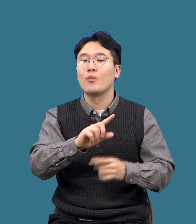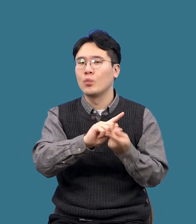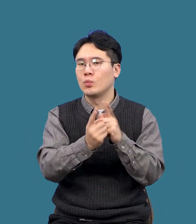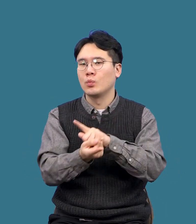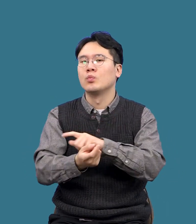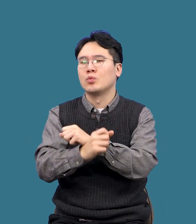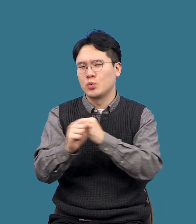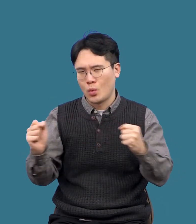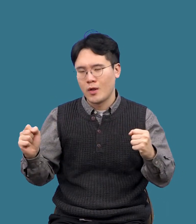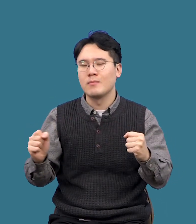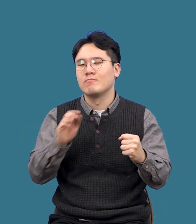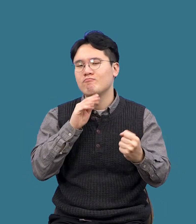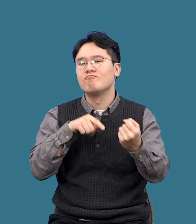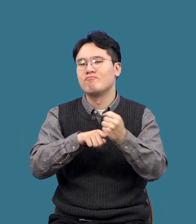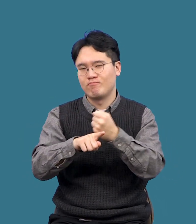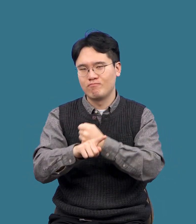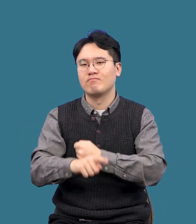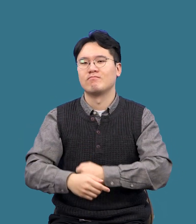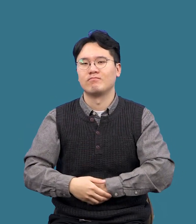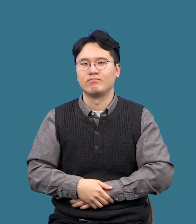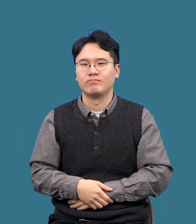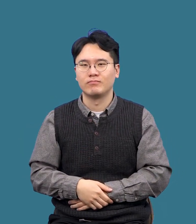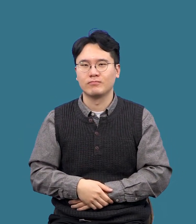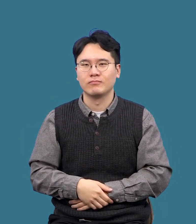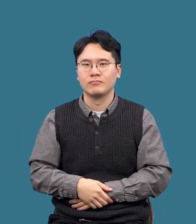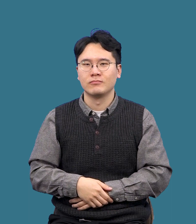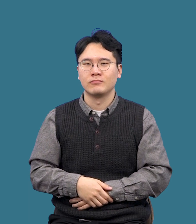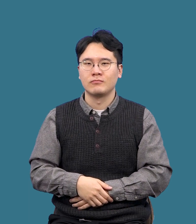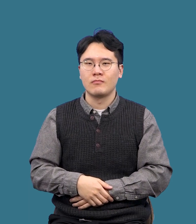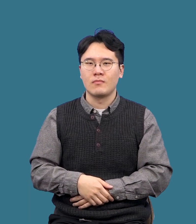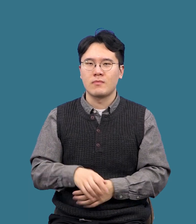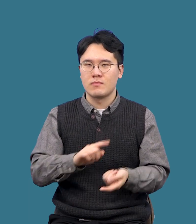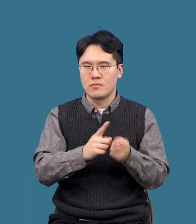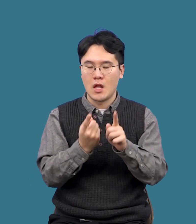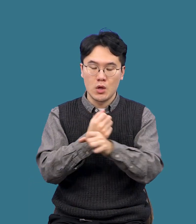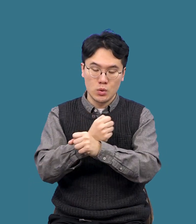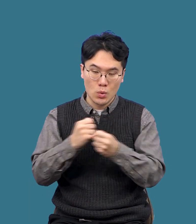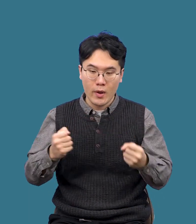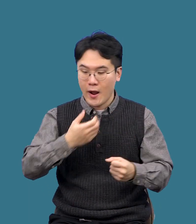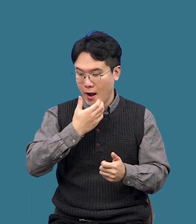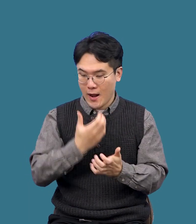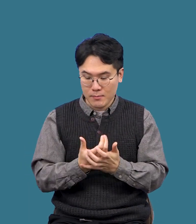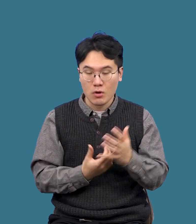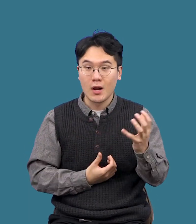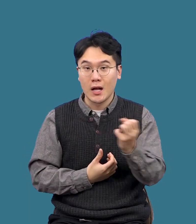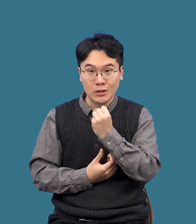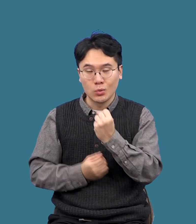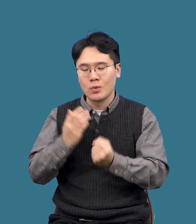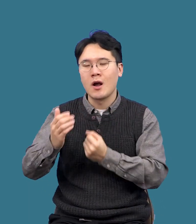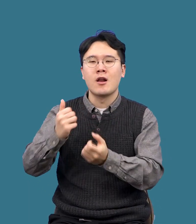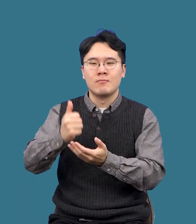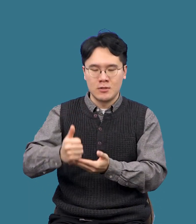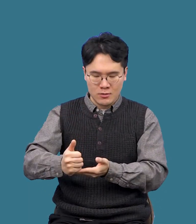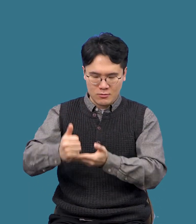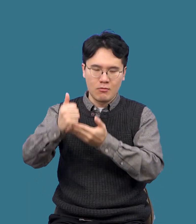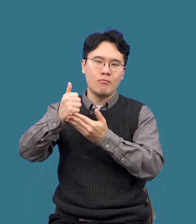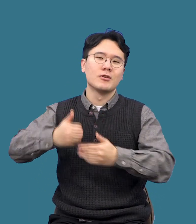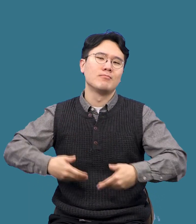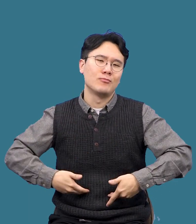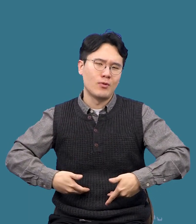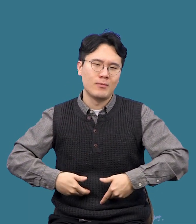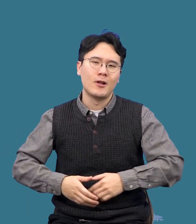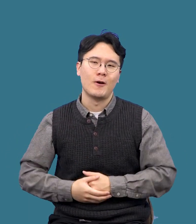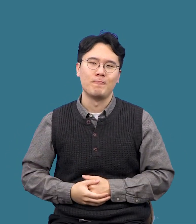대속의 진리. 이 대속의 감격을 가지고 이제 우리는 하나님을 섬길 수 있어야 한다는 것입니다.